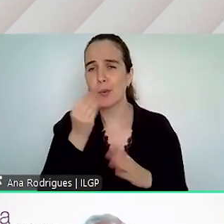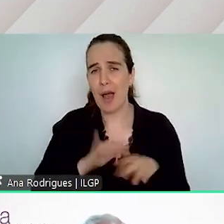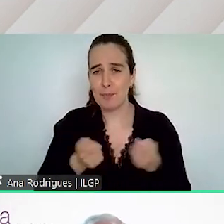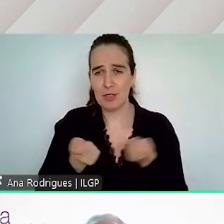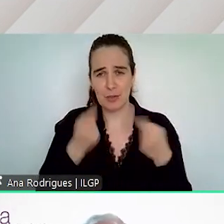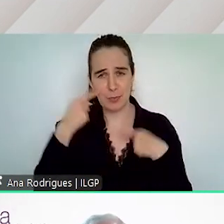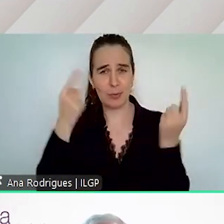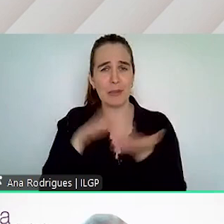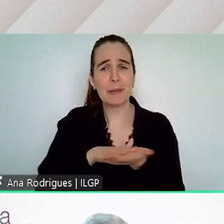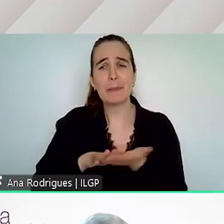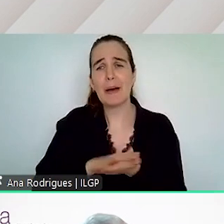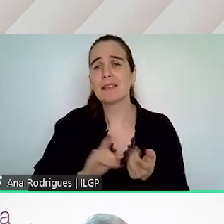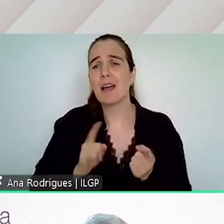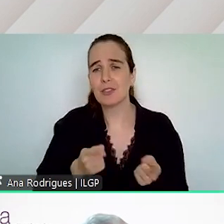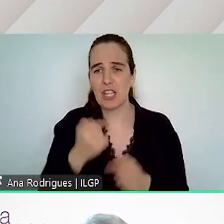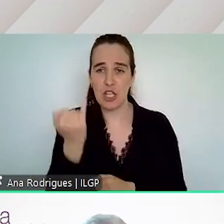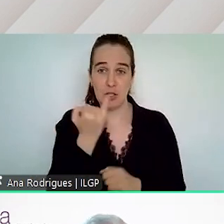baseado em grandes entidades.